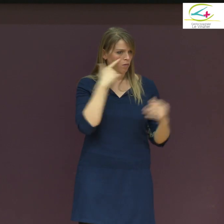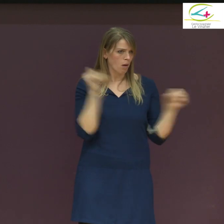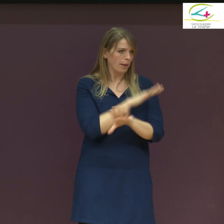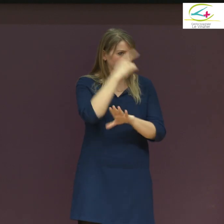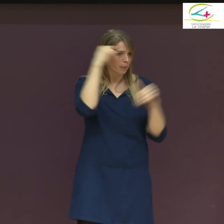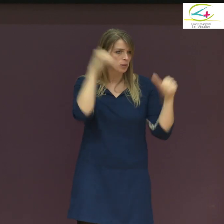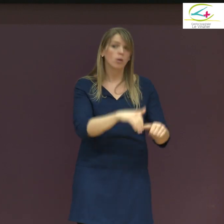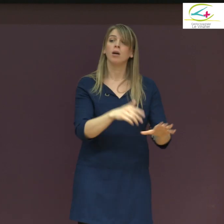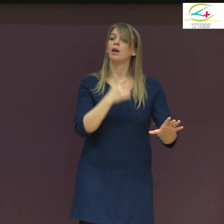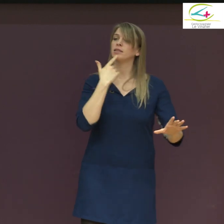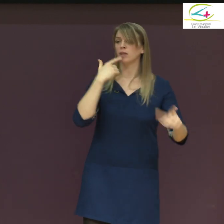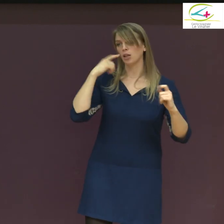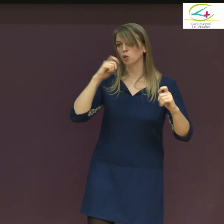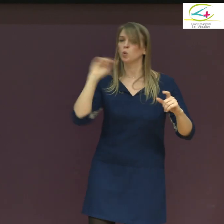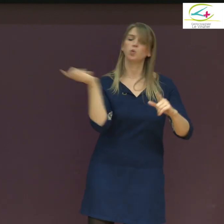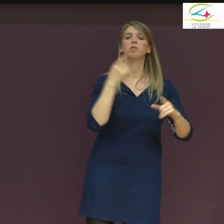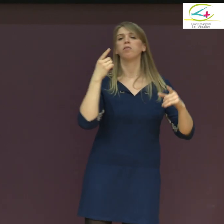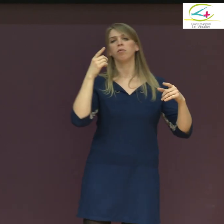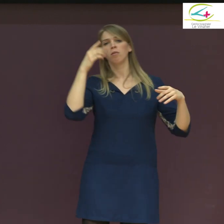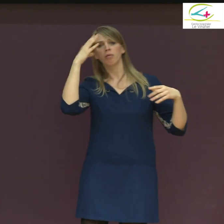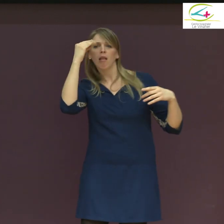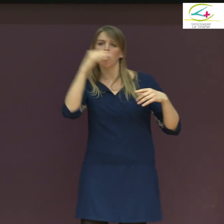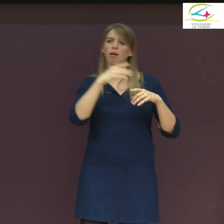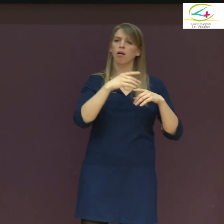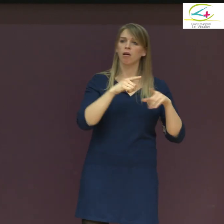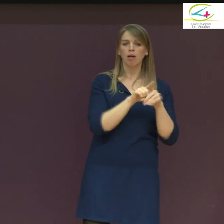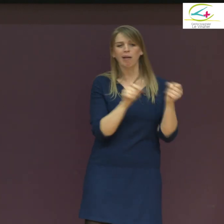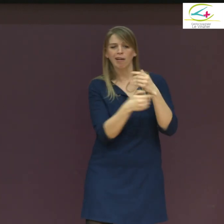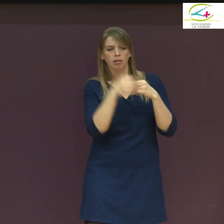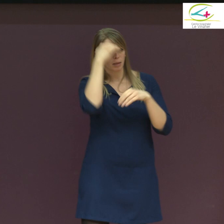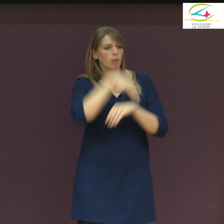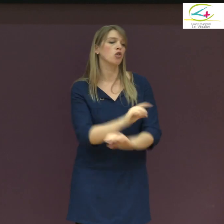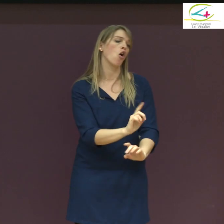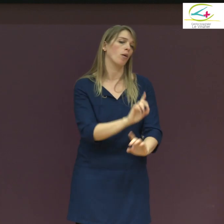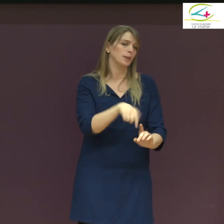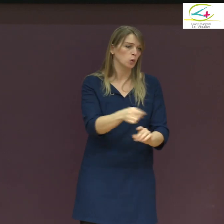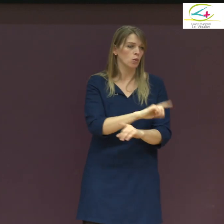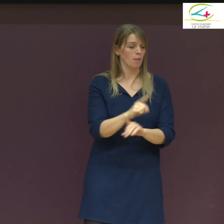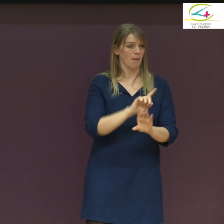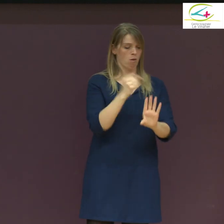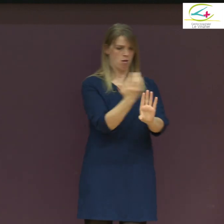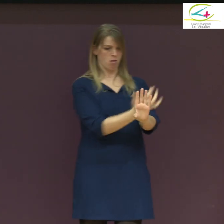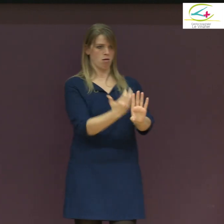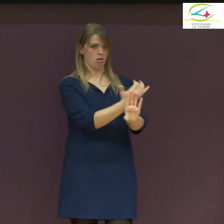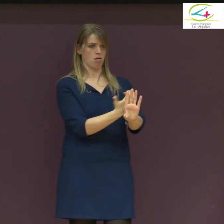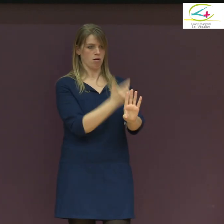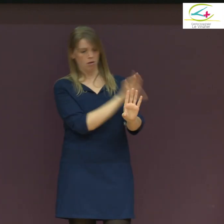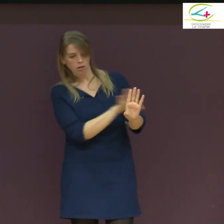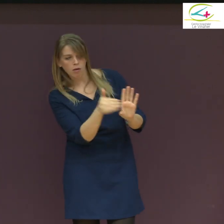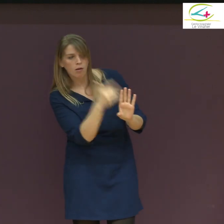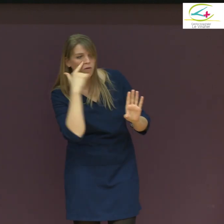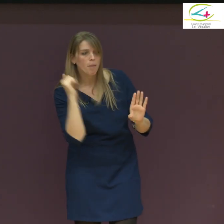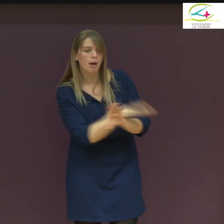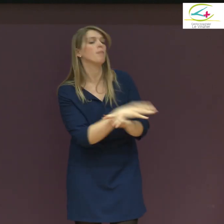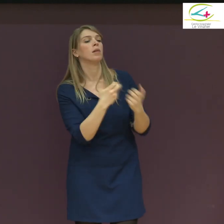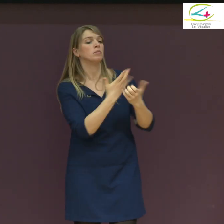tous les délinquants sont déprimés, hein, c'est pas ça que je dis. Mais ça peut prendre ce masque-là. Et du coup, il faut pouvoir se poser la question, mais quand ils sont déjà en garde à vue